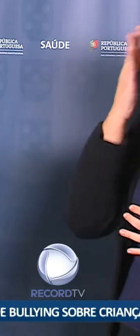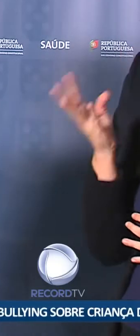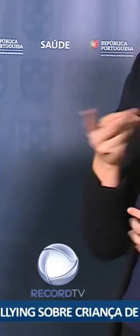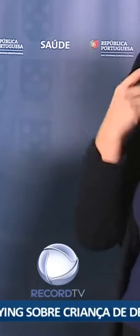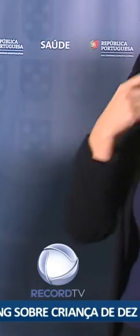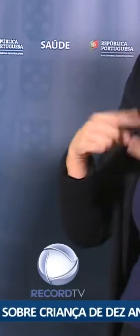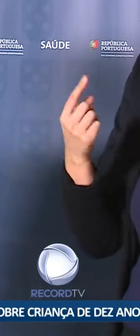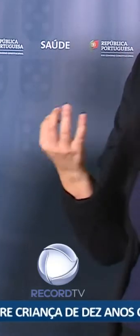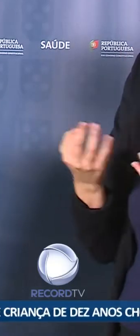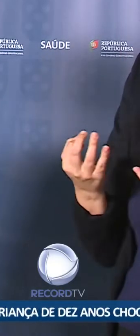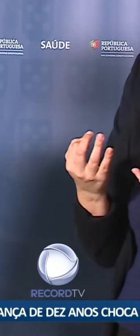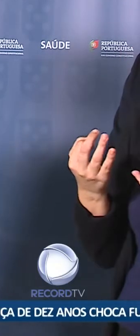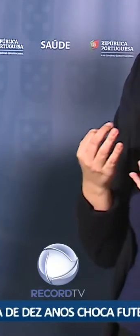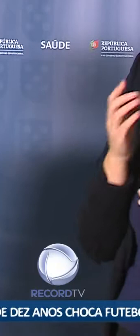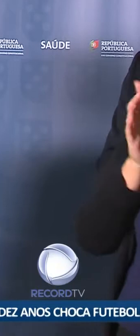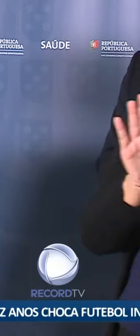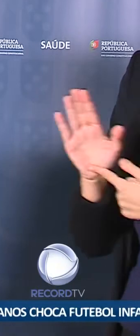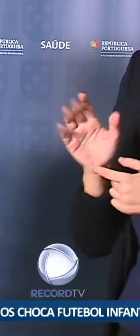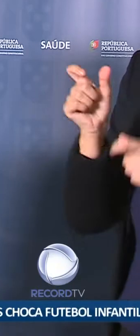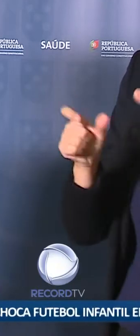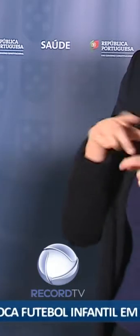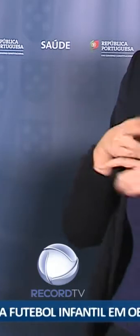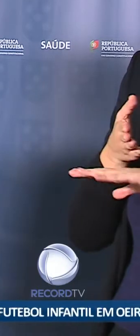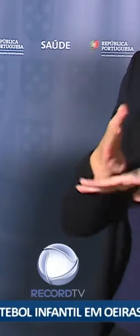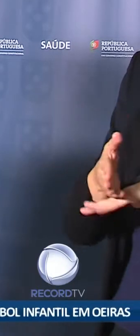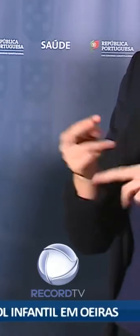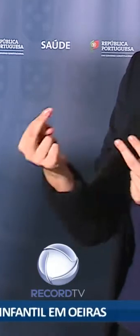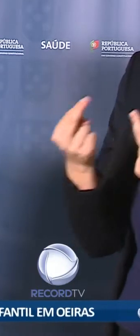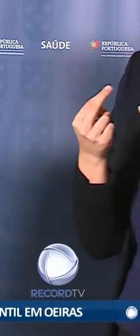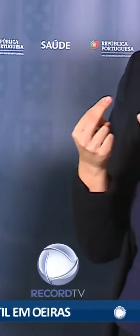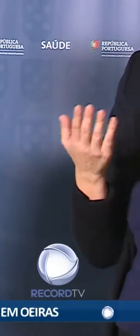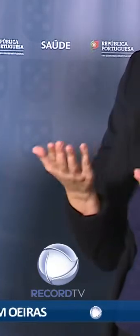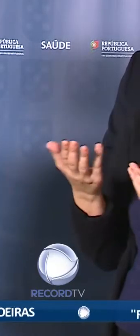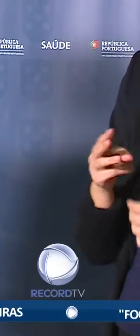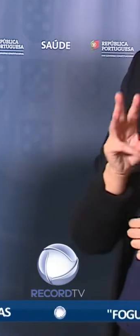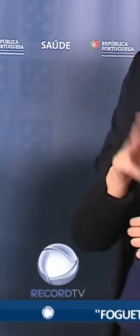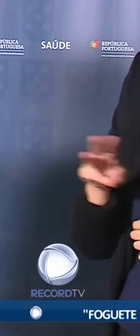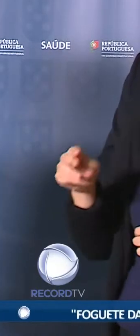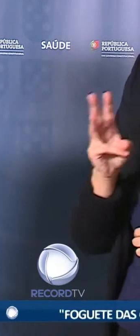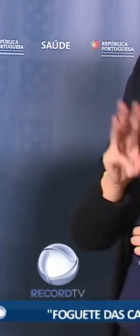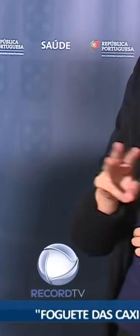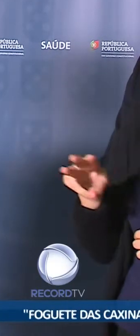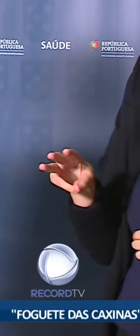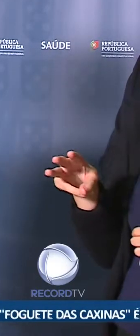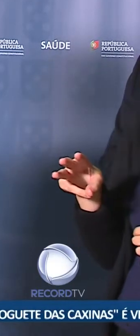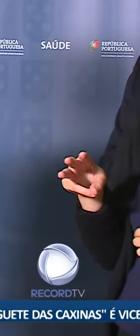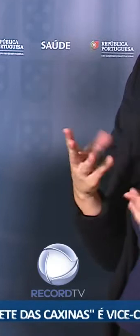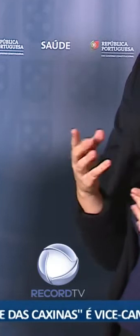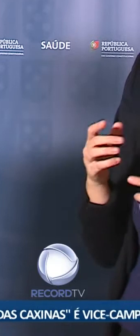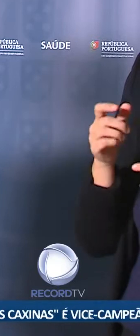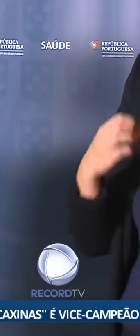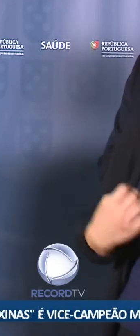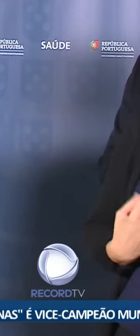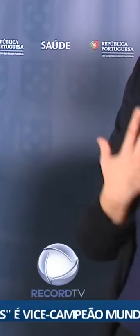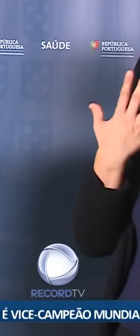foram ligados, transmitidos aos portugueses em direto, milhares e milhares de